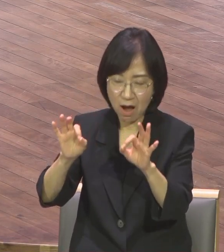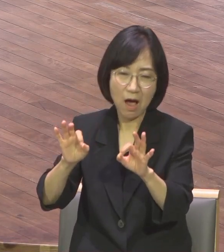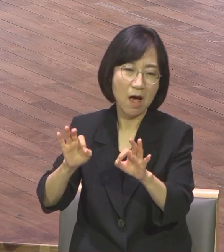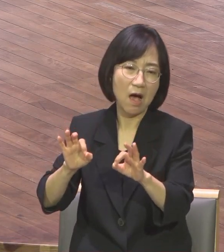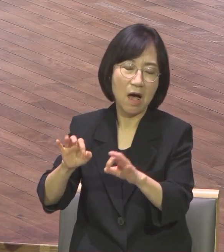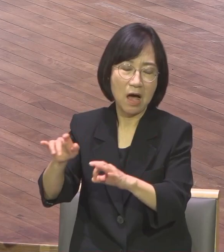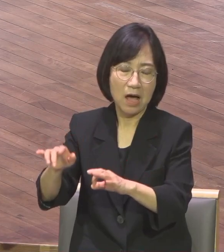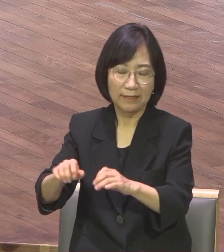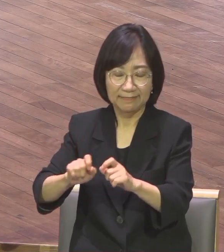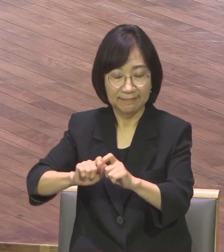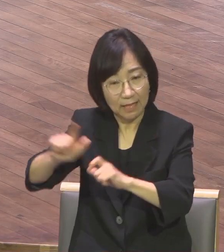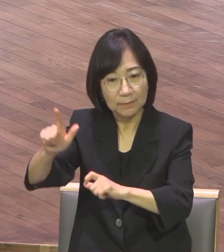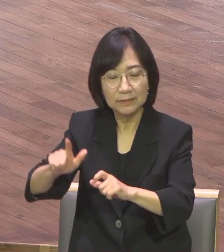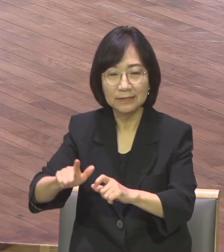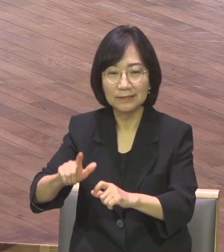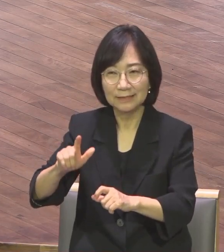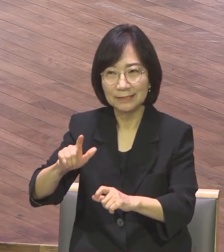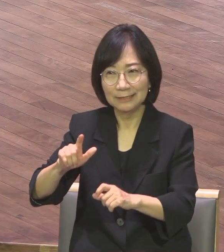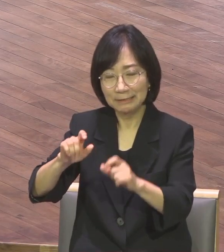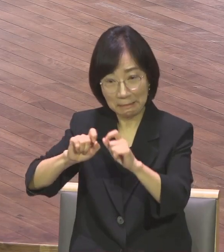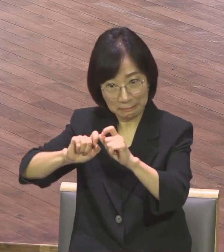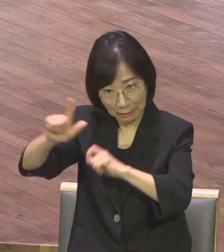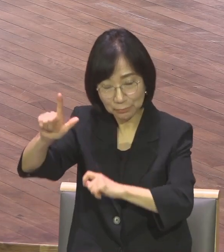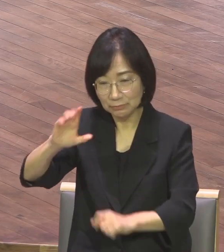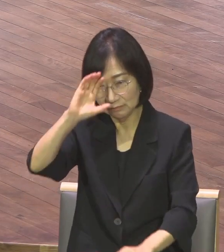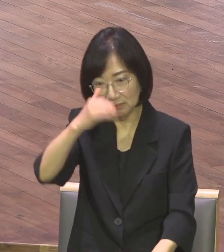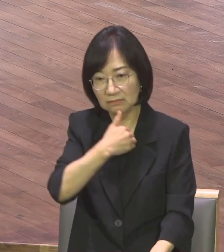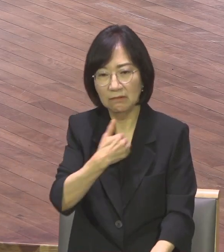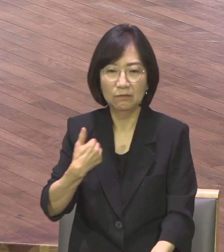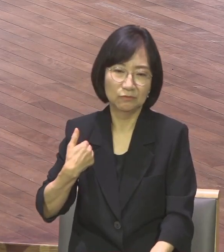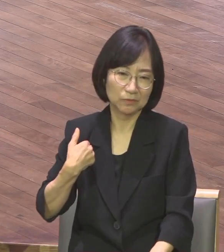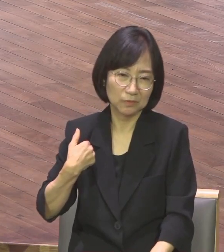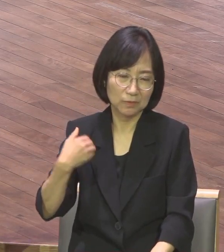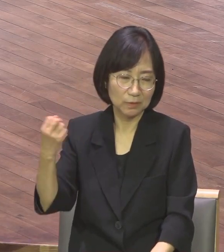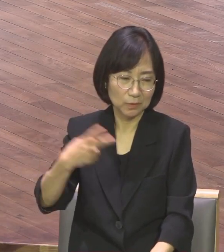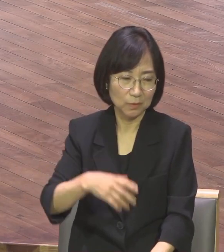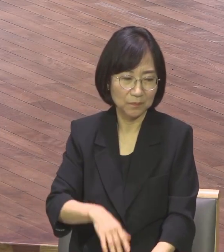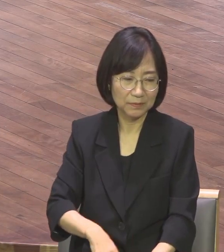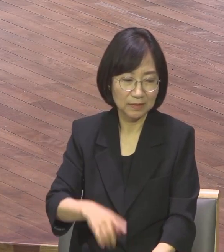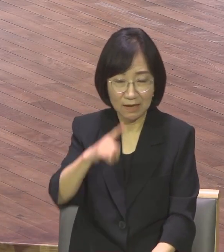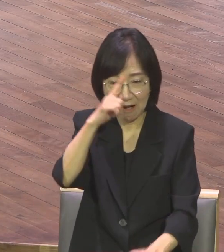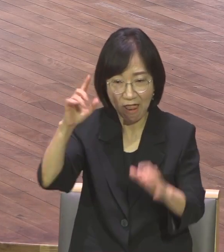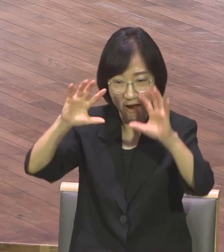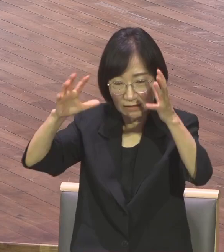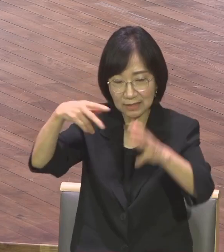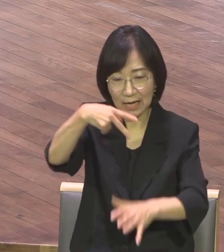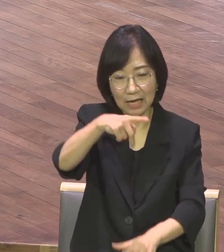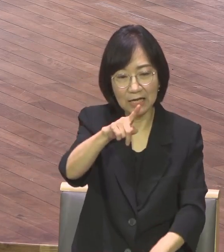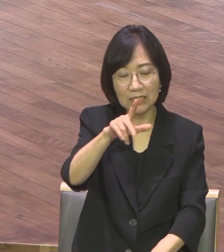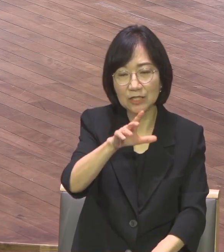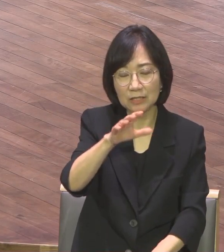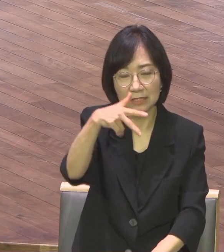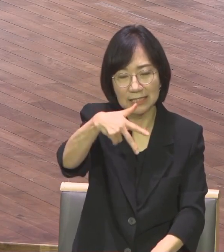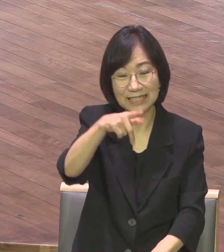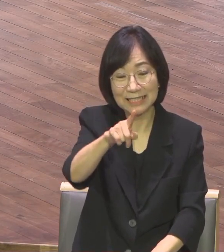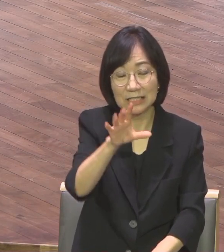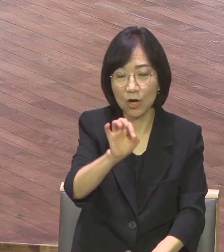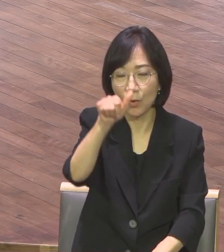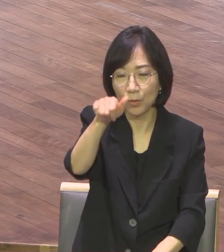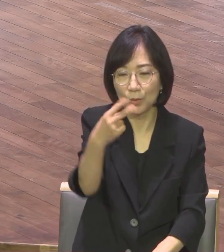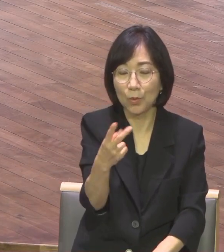로마 정교회, 러시아 정교회, 이 정교회, 히랍 정교회 아니면 가톨릭이에요.